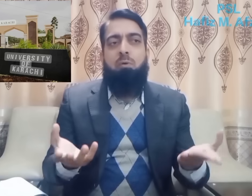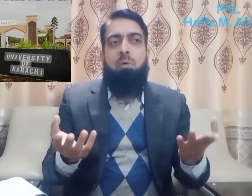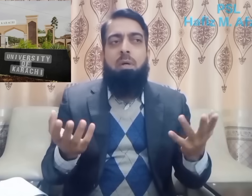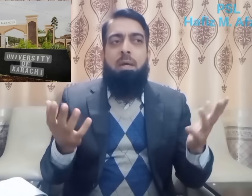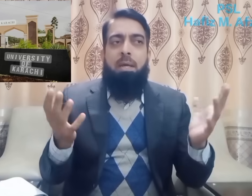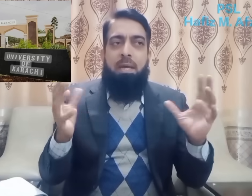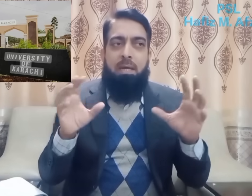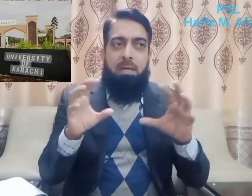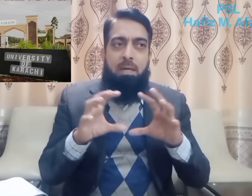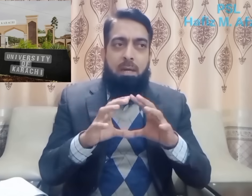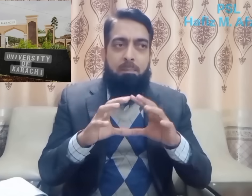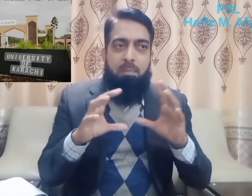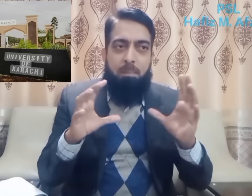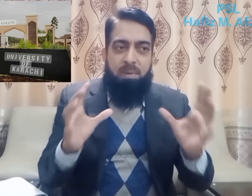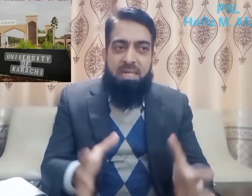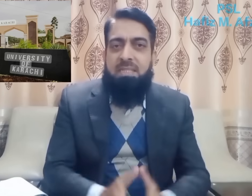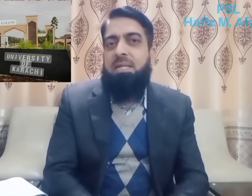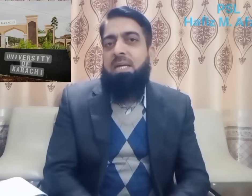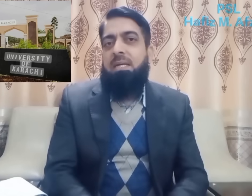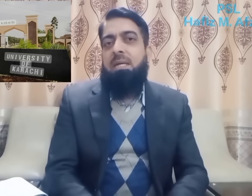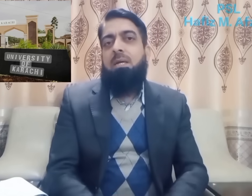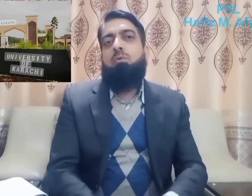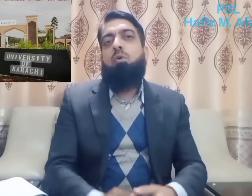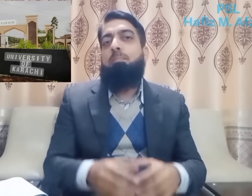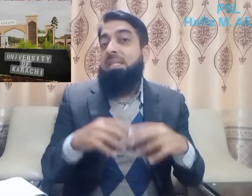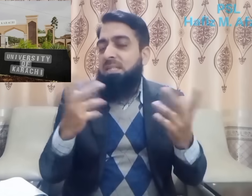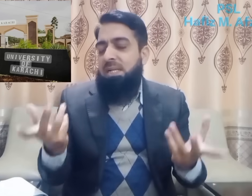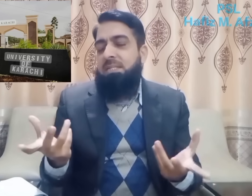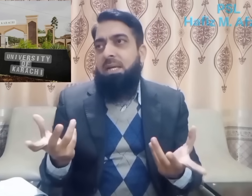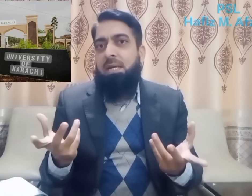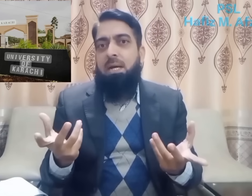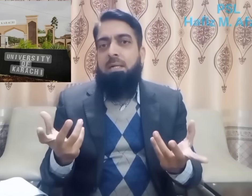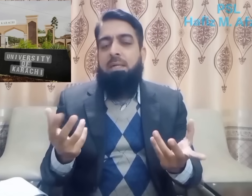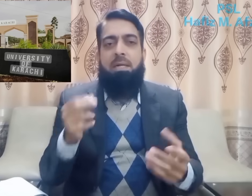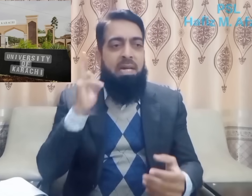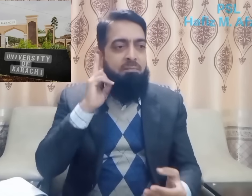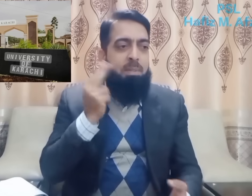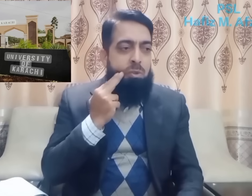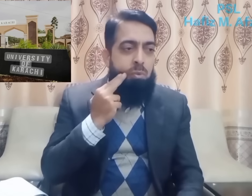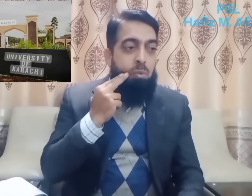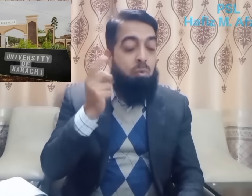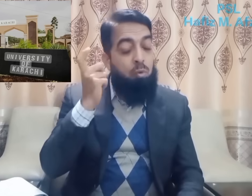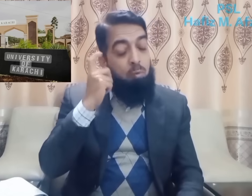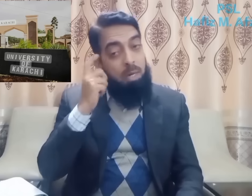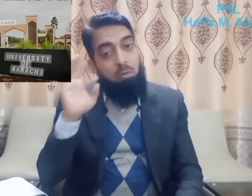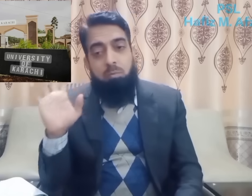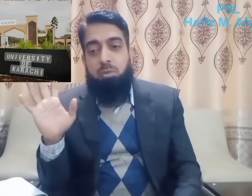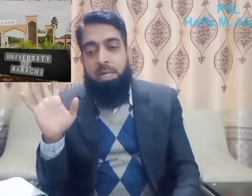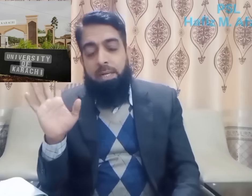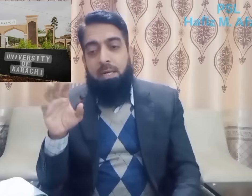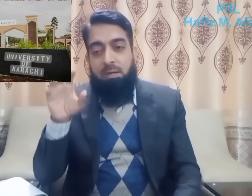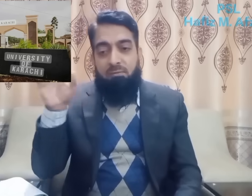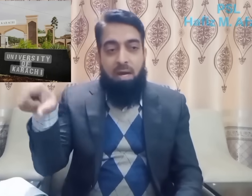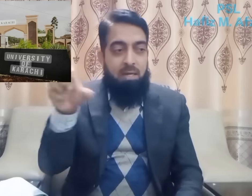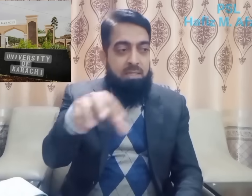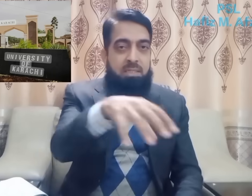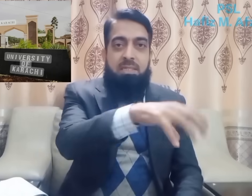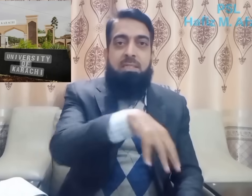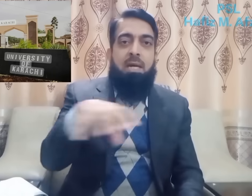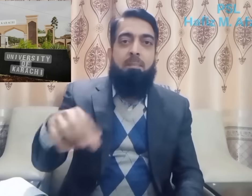वो एक प्लेस आ जाएगी, उनको पता चल जाएगा कि डेफ बच्चों को उनको मालूम हो जाएगा कि वहाँ किस किस जगह